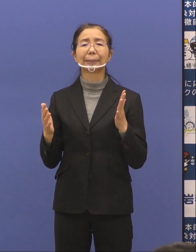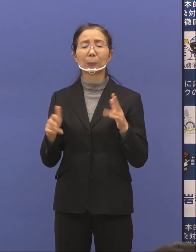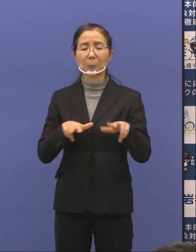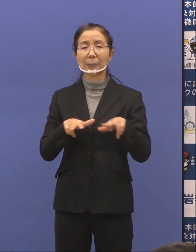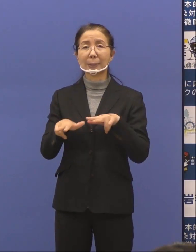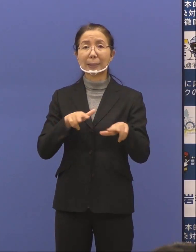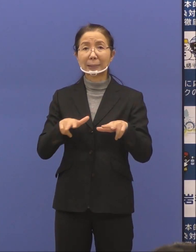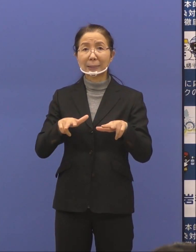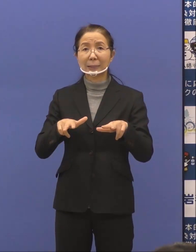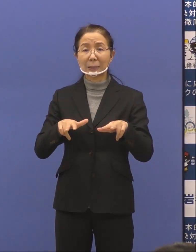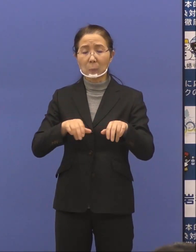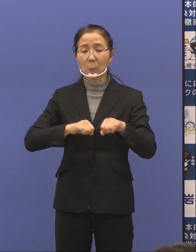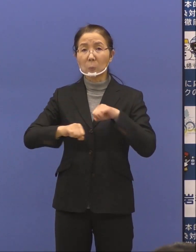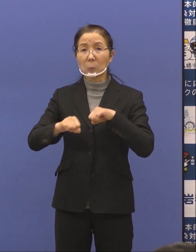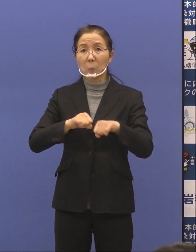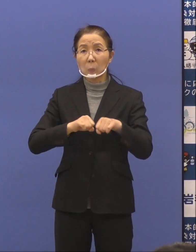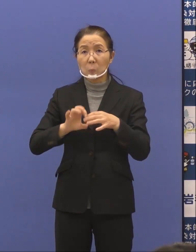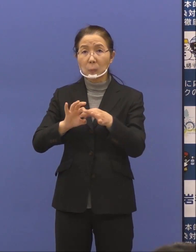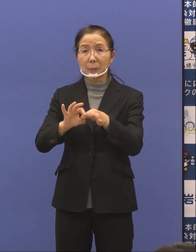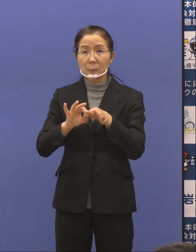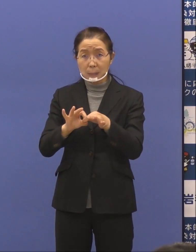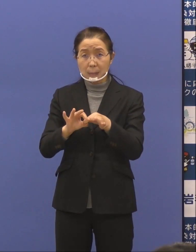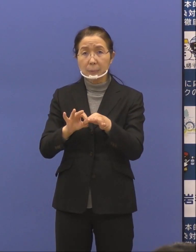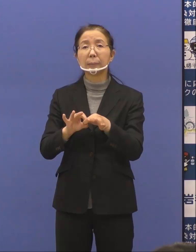政治家の行動については、